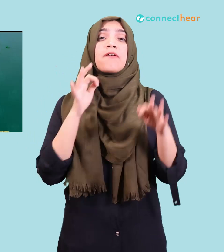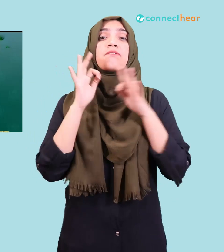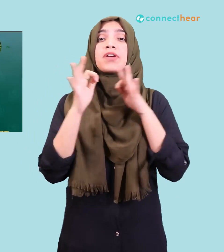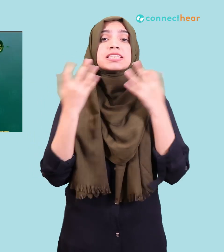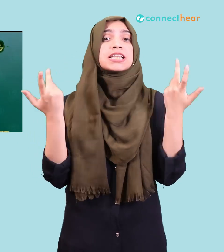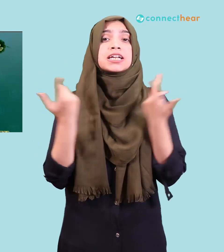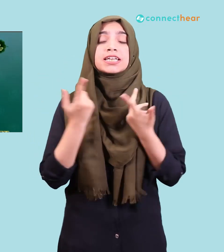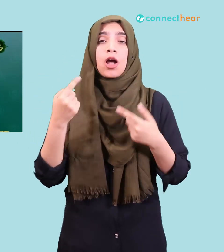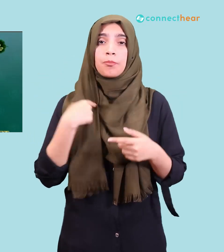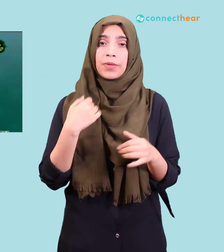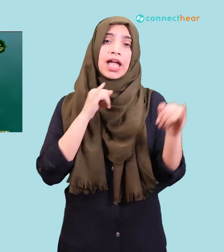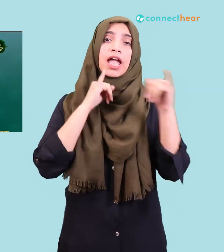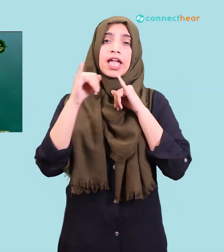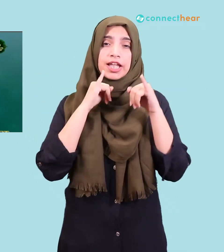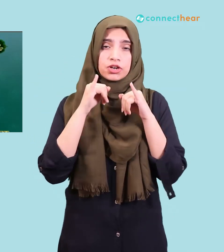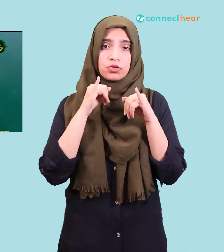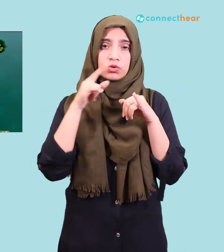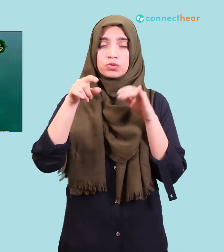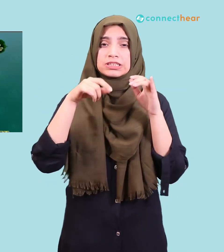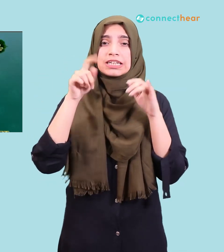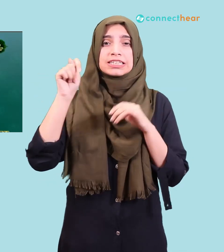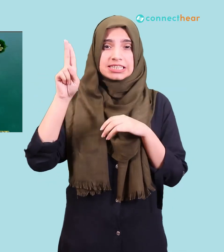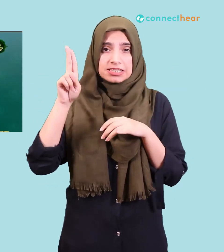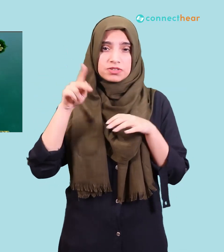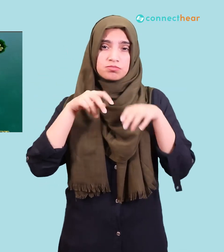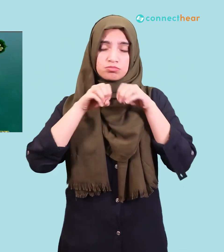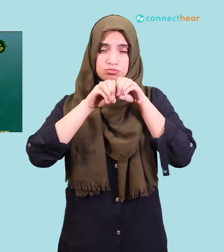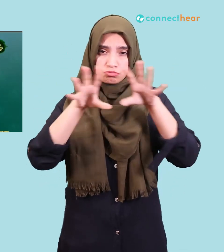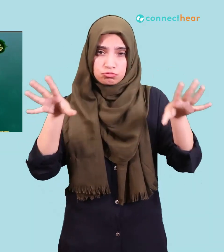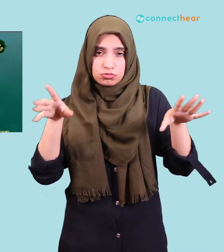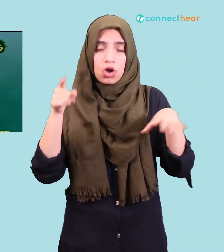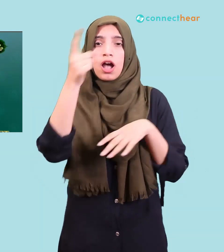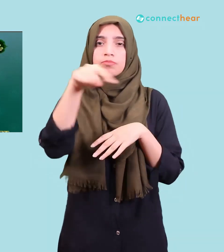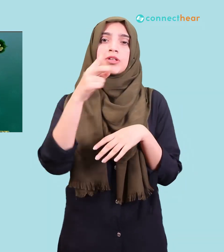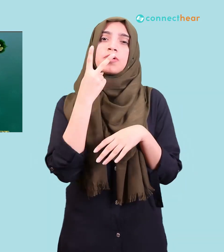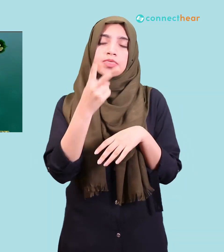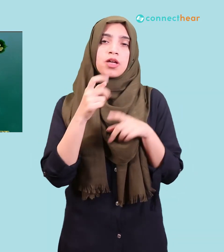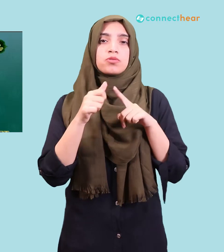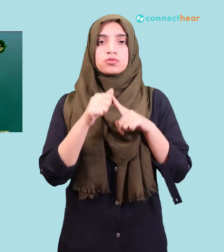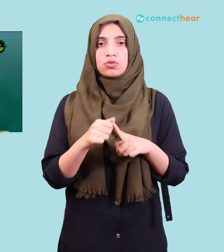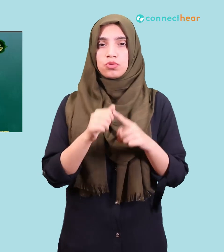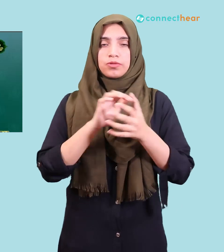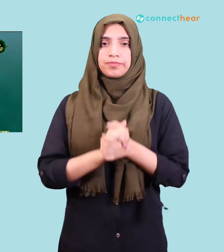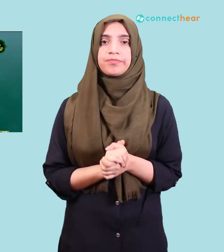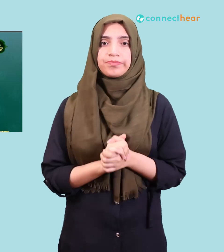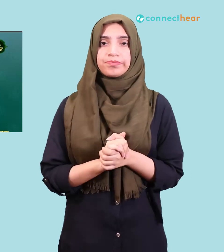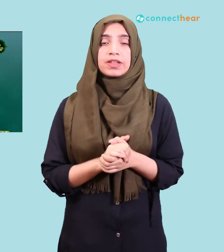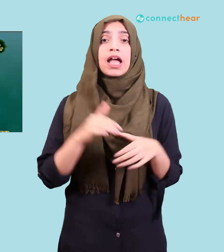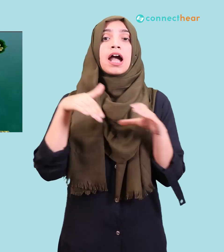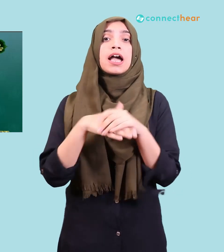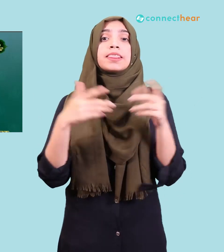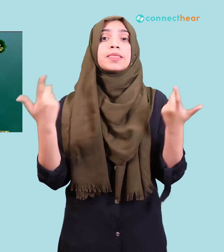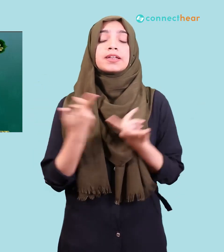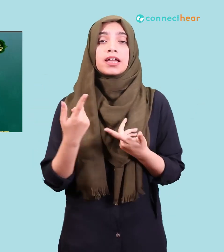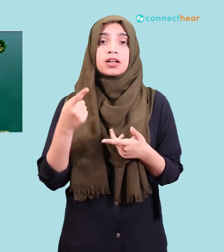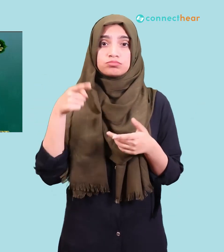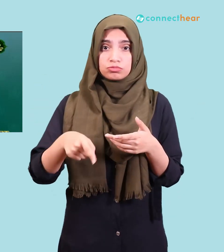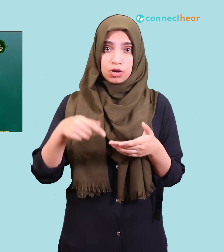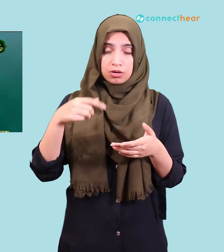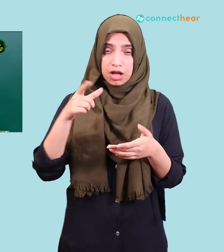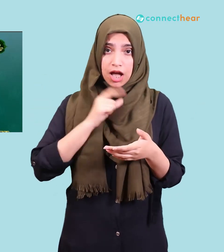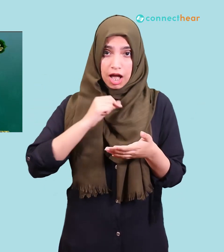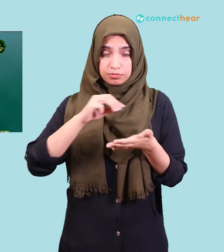आऊँ। देखिए, सबसे पहले हमारा वो वाहिद मुल्क है जो इस्लाम के नाम पे बना था।